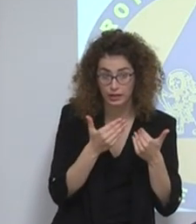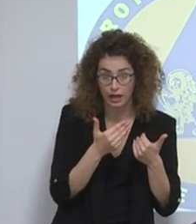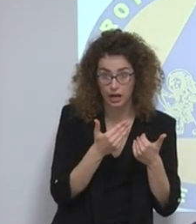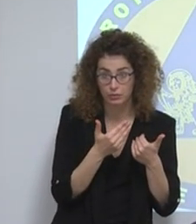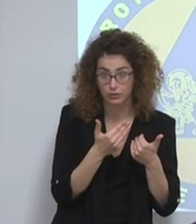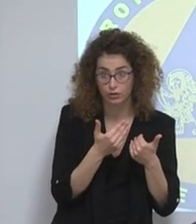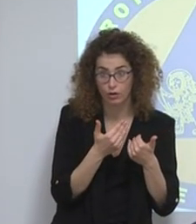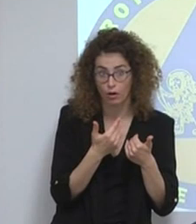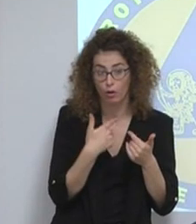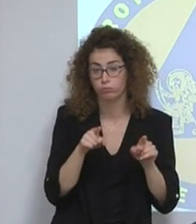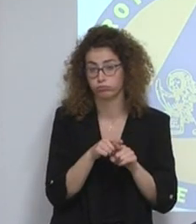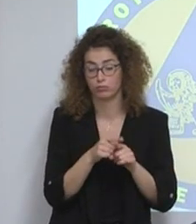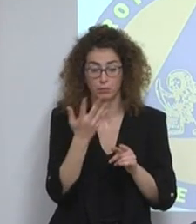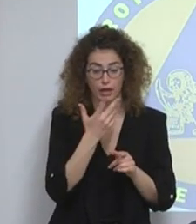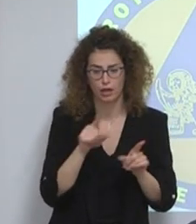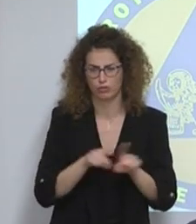con i tecnici